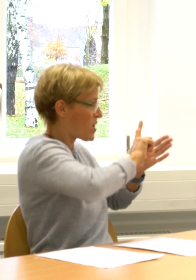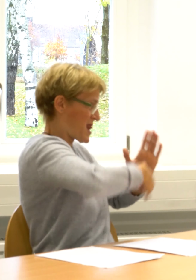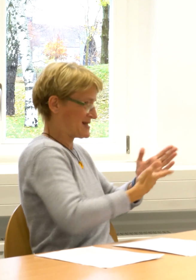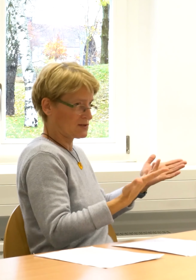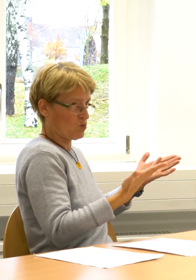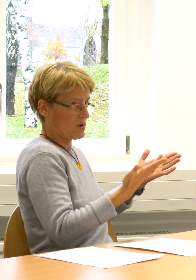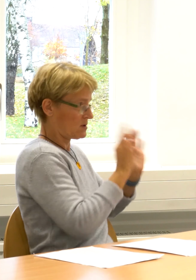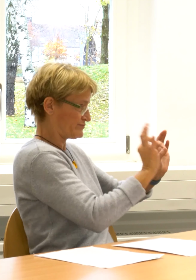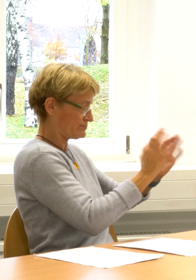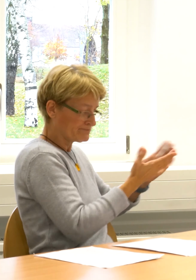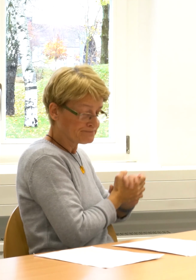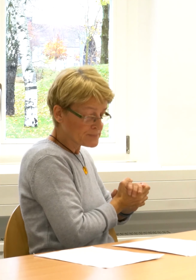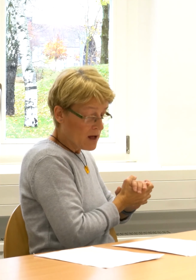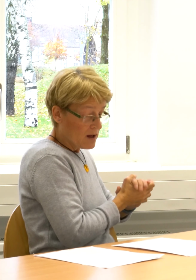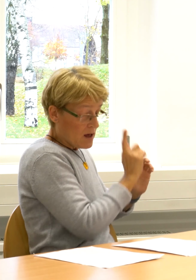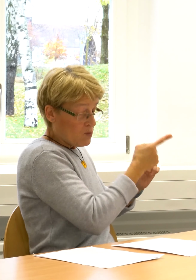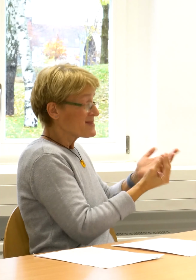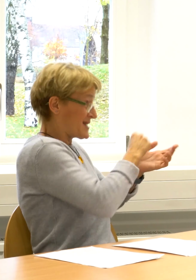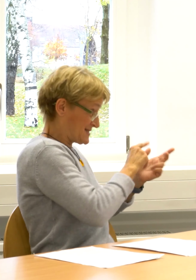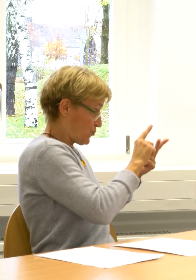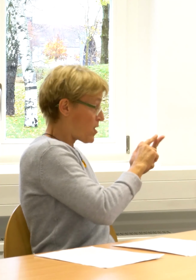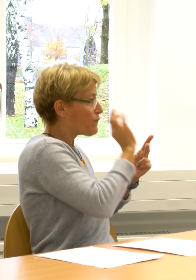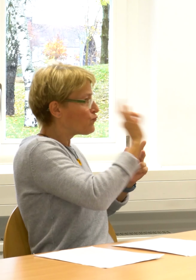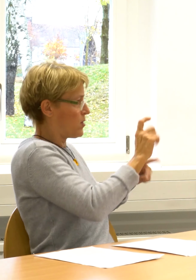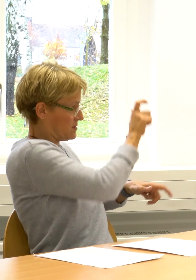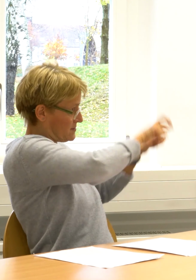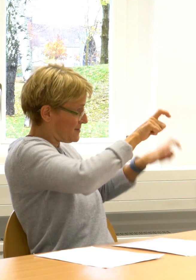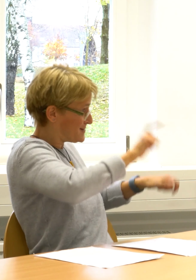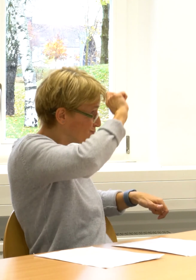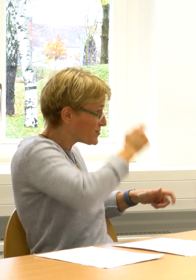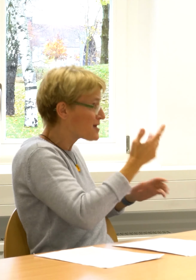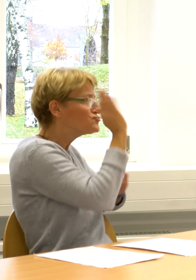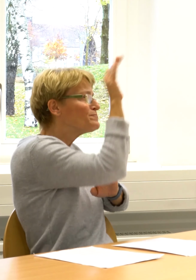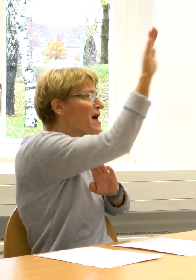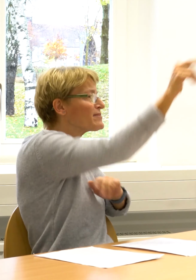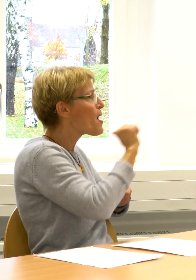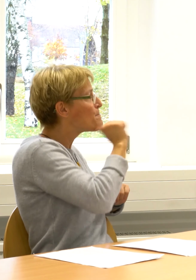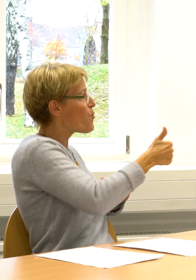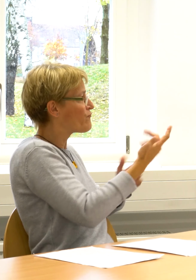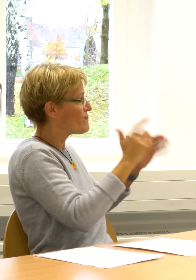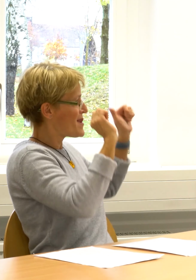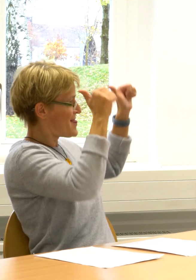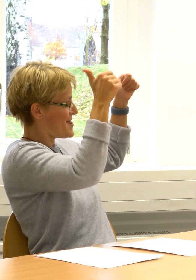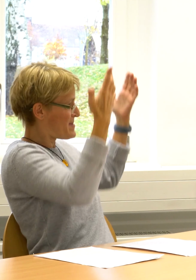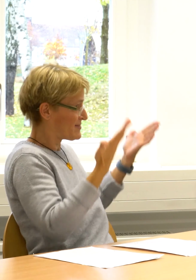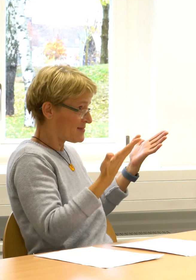Und es ist halt wichtig, dass eine sehr gute Dolmetsch- und Übersetzungsleistung erfolgt. Wenn die Studenten später ins